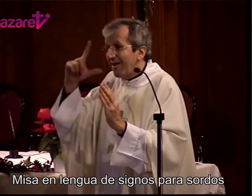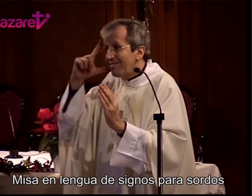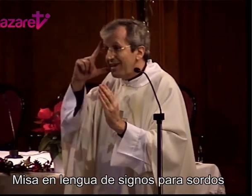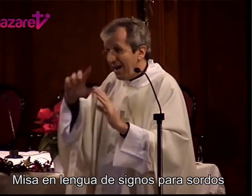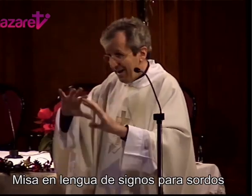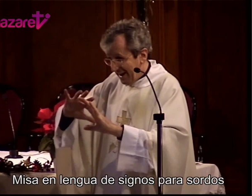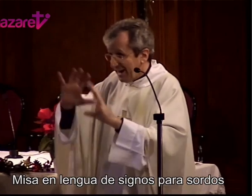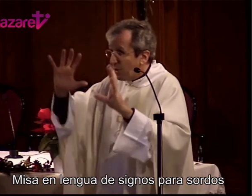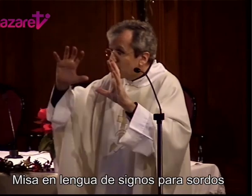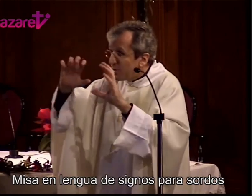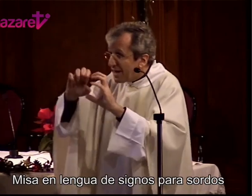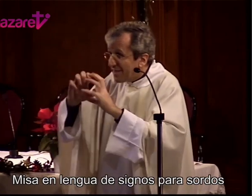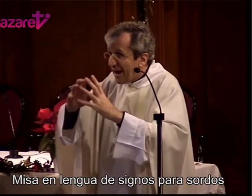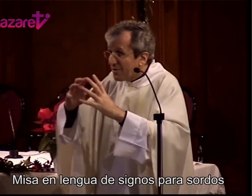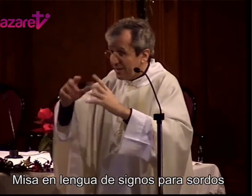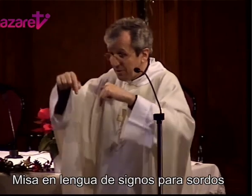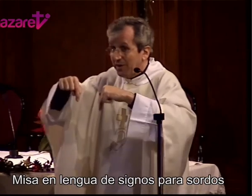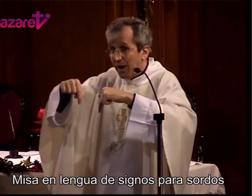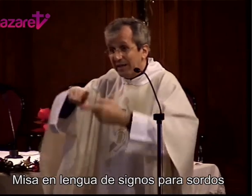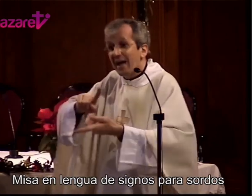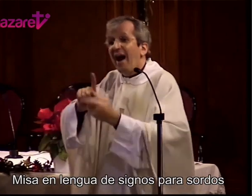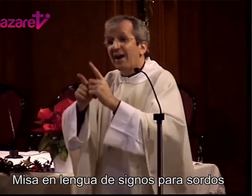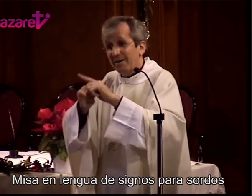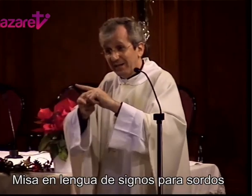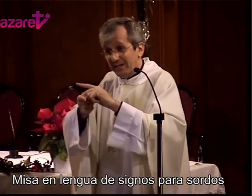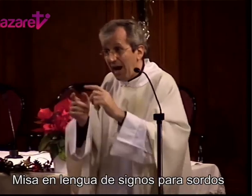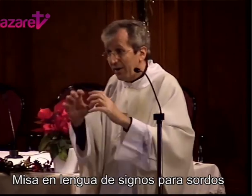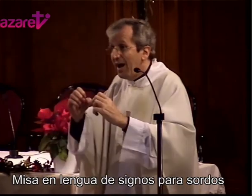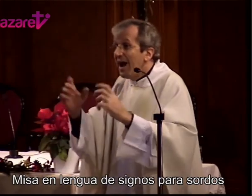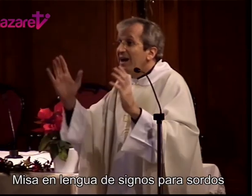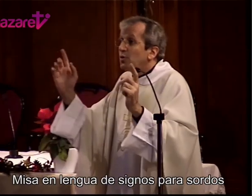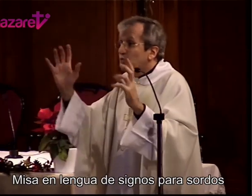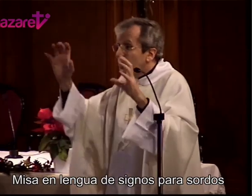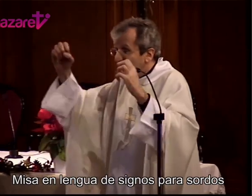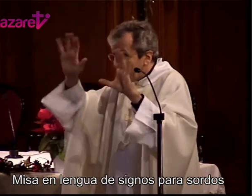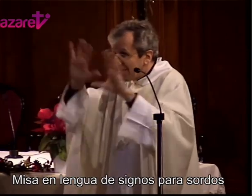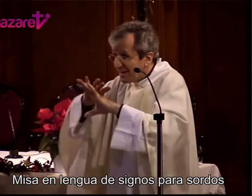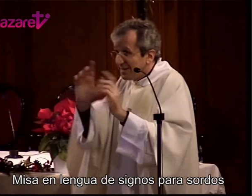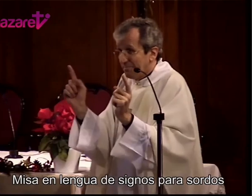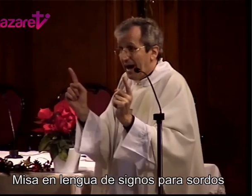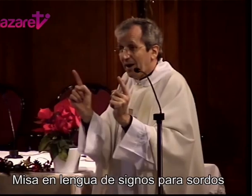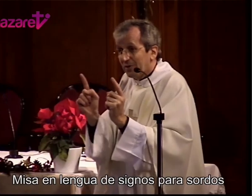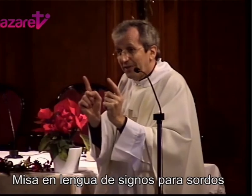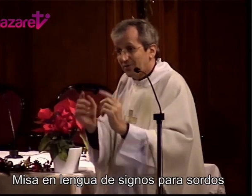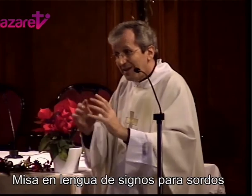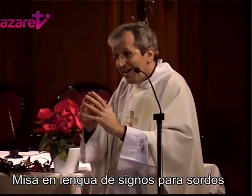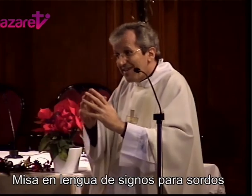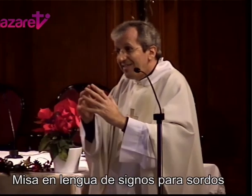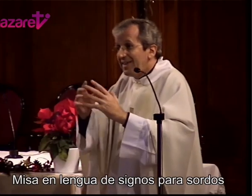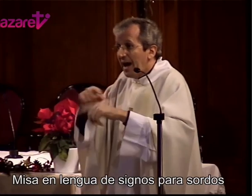día y la oscuridad ha ido creciendo, y ahora es al revés. Ahora la oscuridad va acortándose y el día